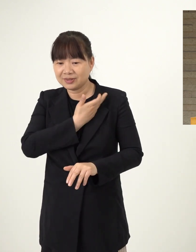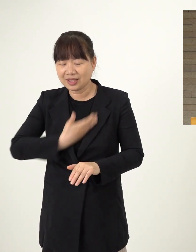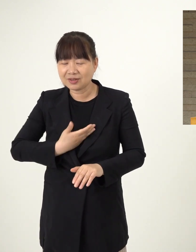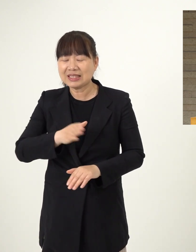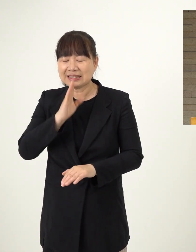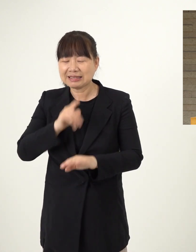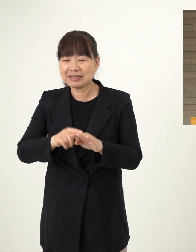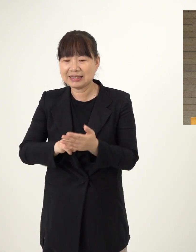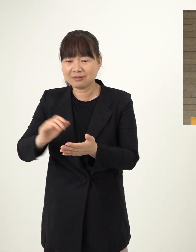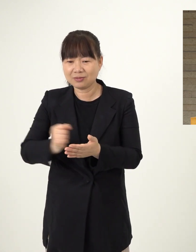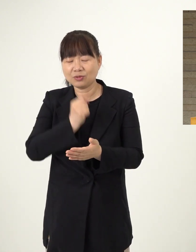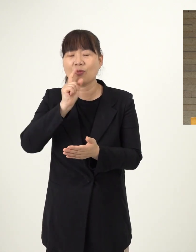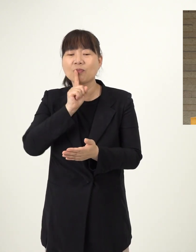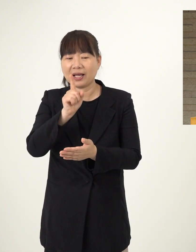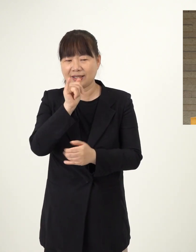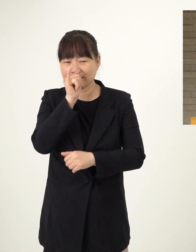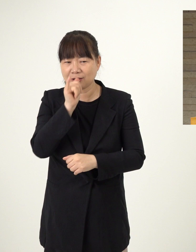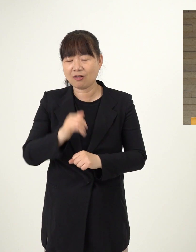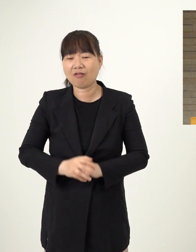얘기했어요.